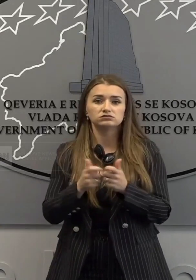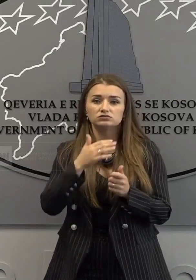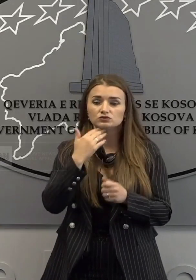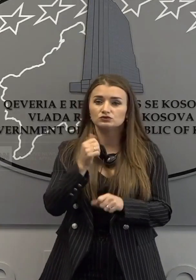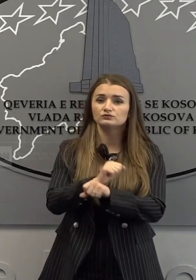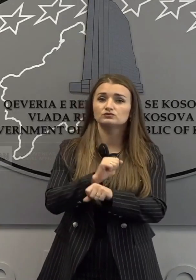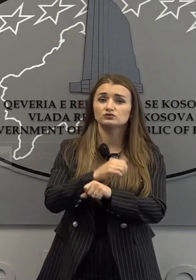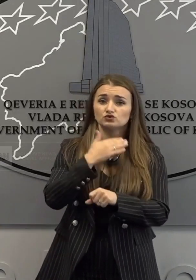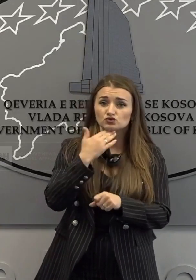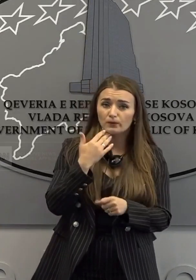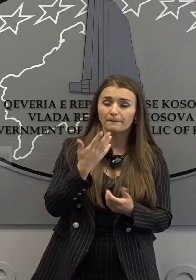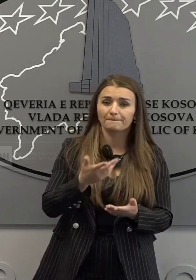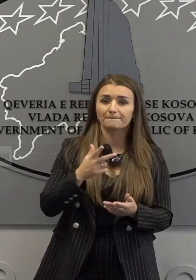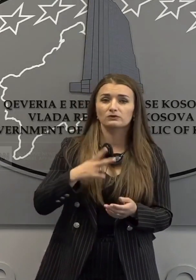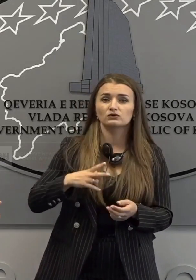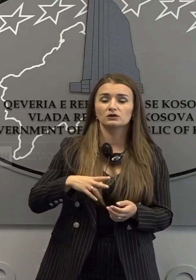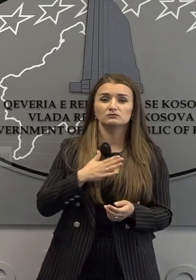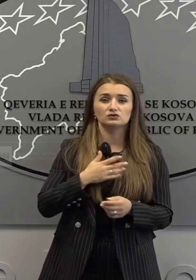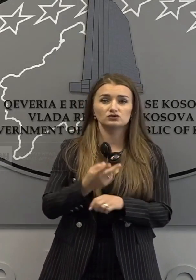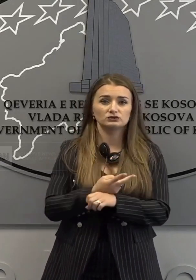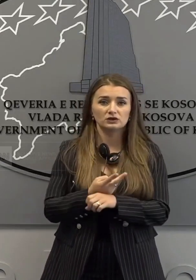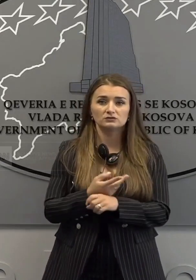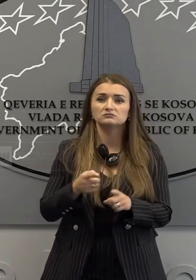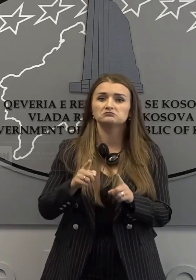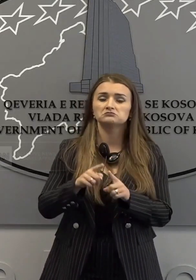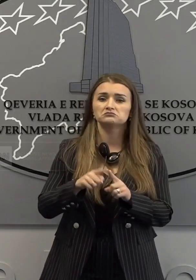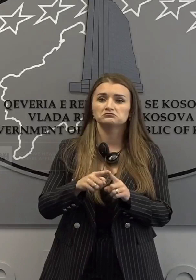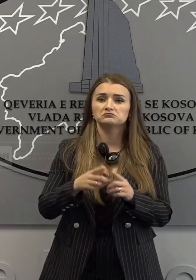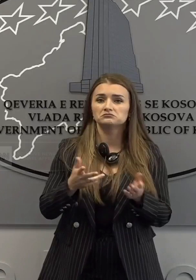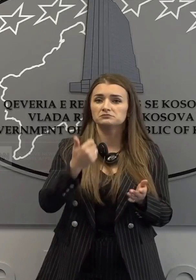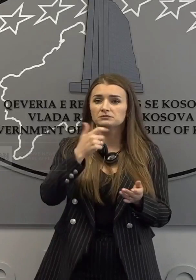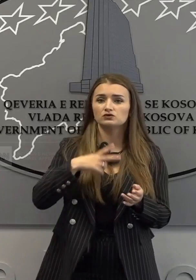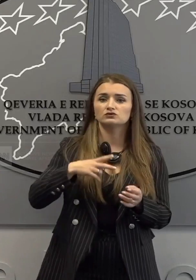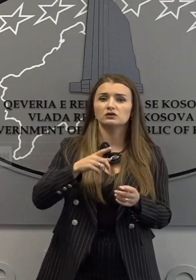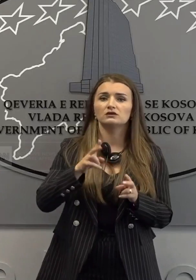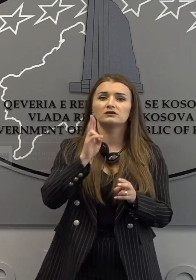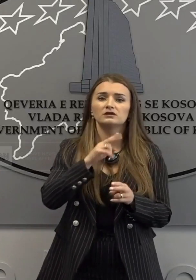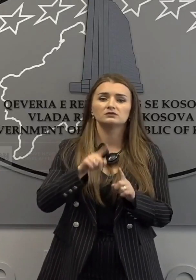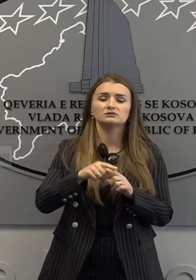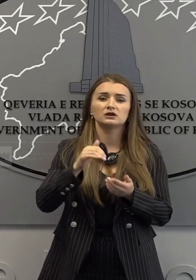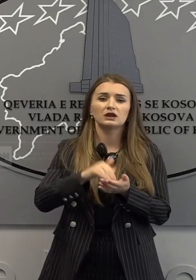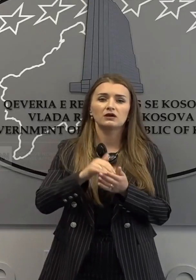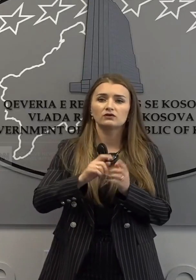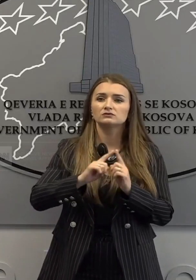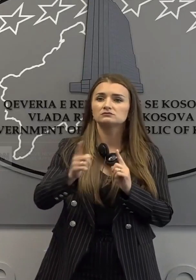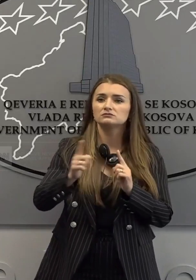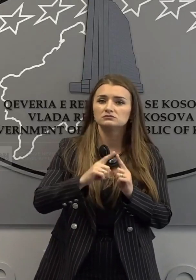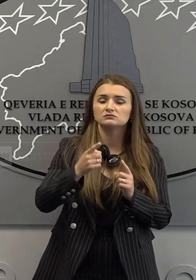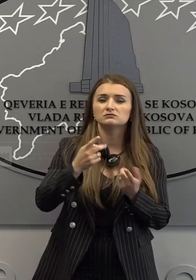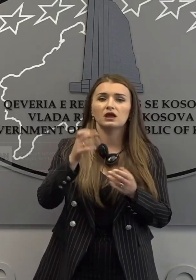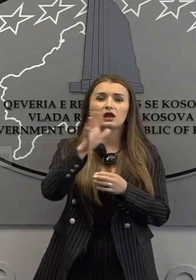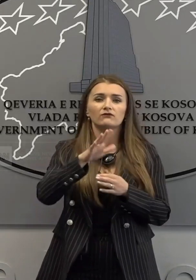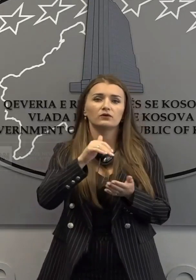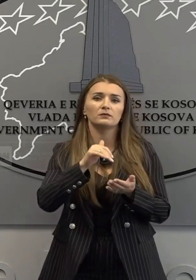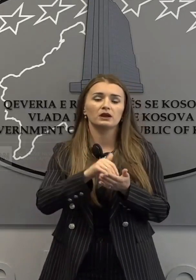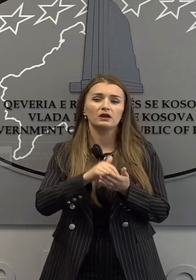tonë, qofshin ata qytetarë të zakonshëm që e përdorin Serbinë si vend tranzit për të kthyer në Kosovë nga vend të Bashkimit Evropian